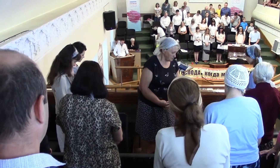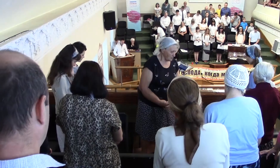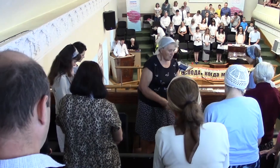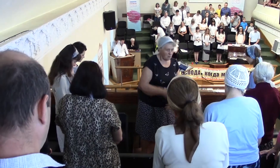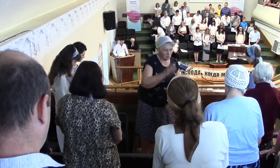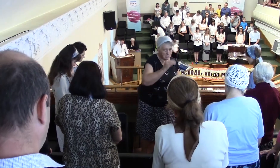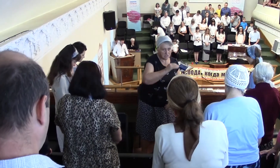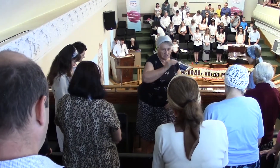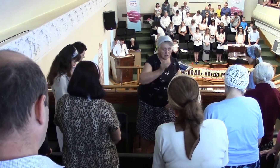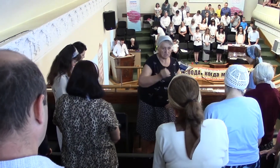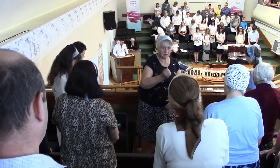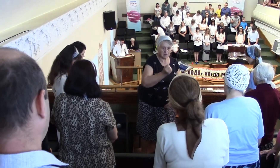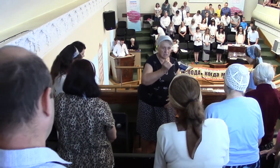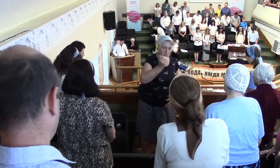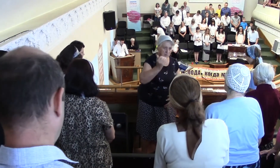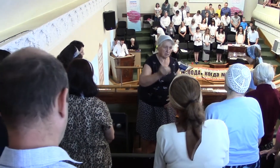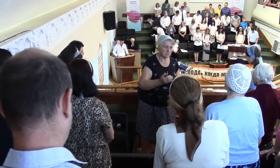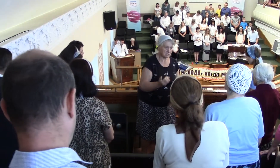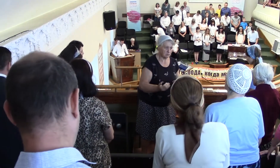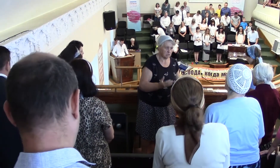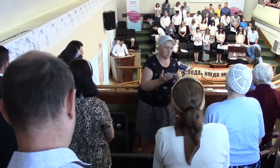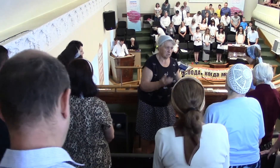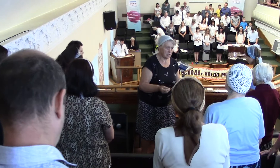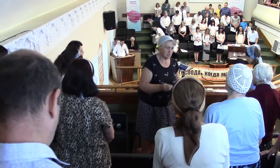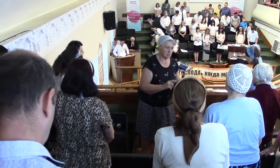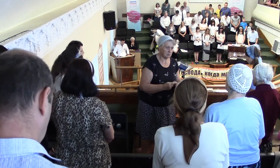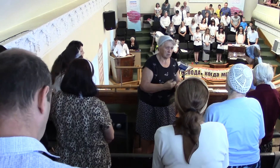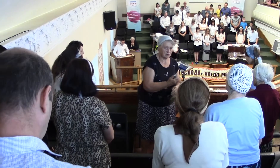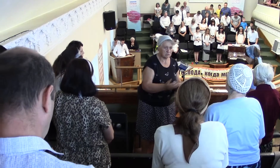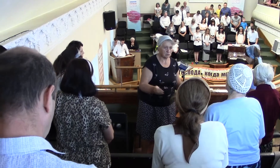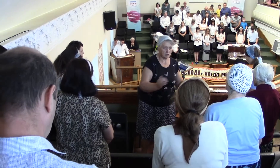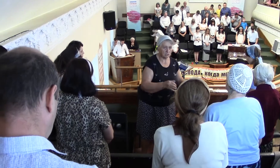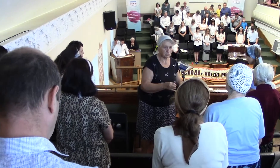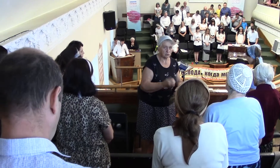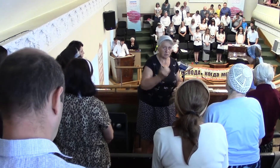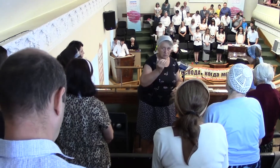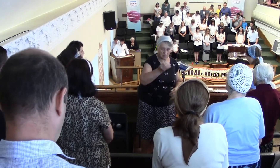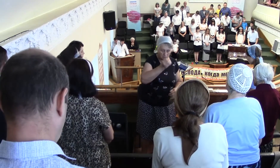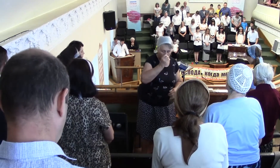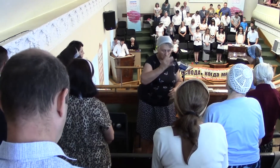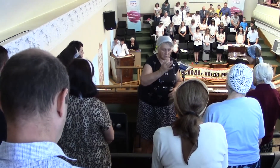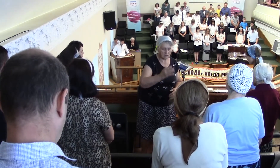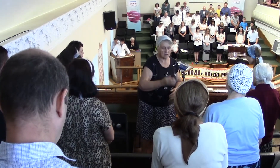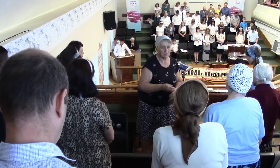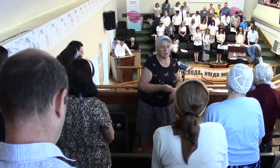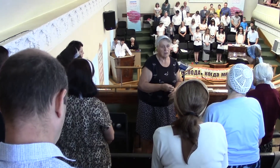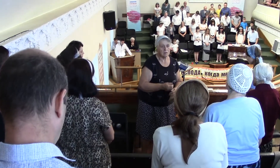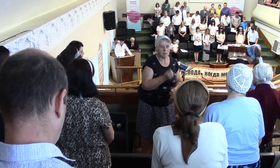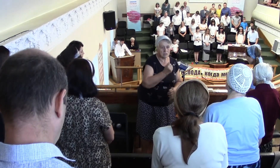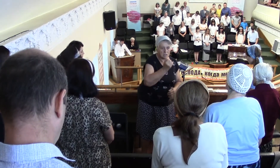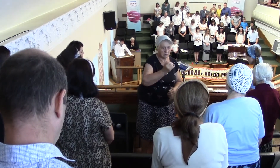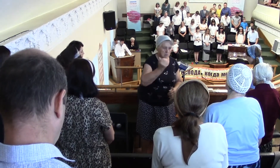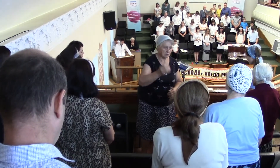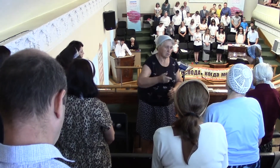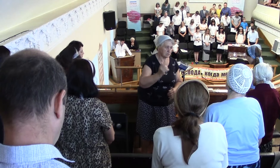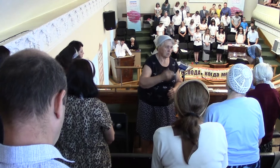Наш Небесный Отец, мы благодарны Тебе за сегодняшний день, в котором мы собрались для того, чтобы прославлять Тебя. Мы благодарим Тебя,